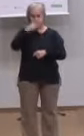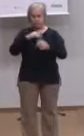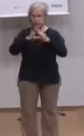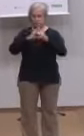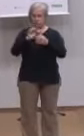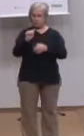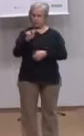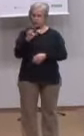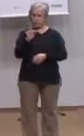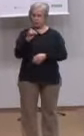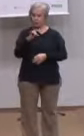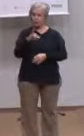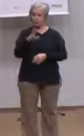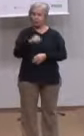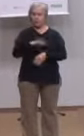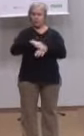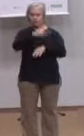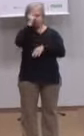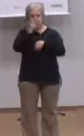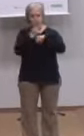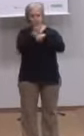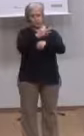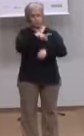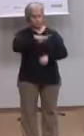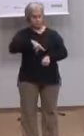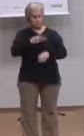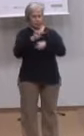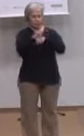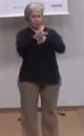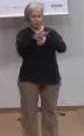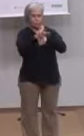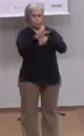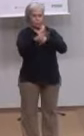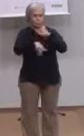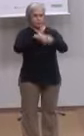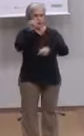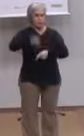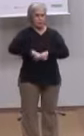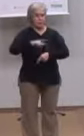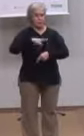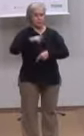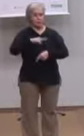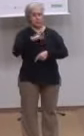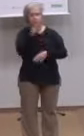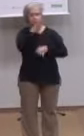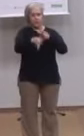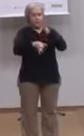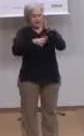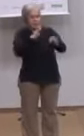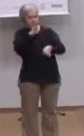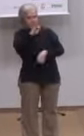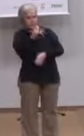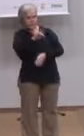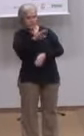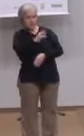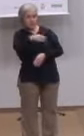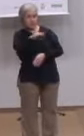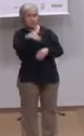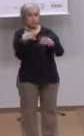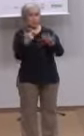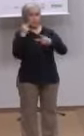pessoas forem no Ministério Público buscar os seus direitos, vai gerando demanda de denúncia. E isso chama a